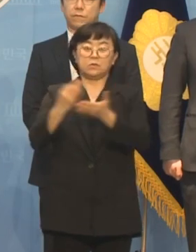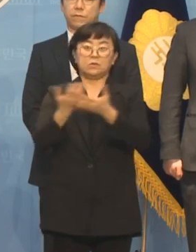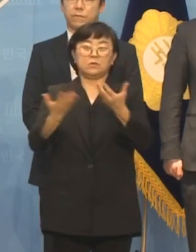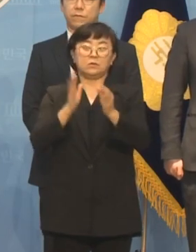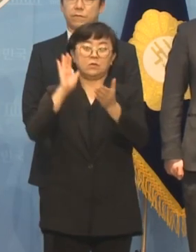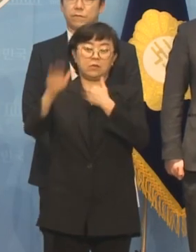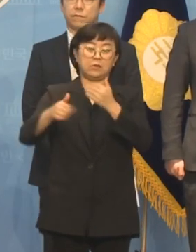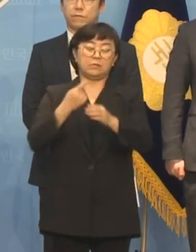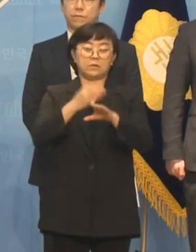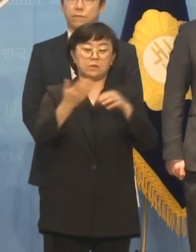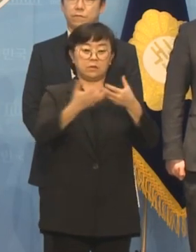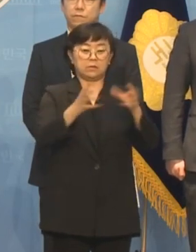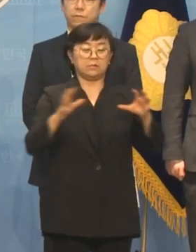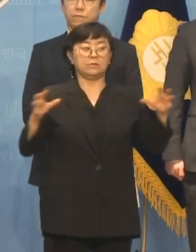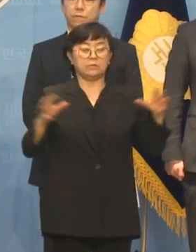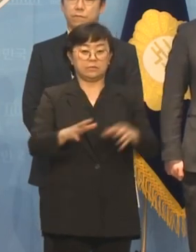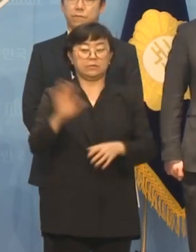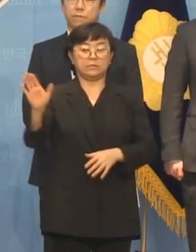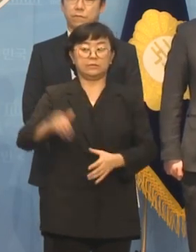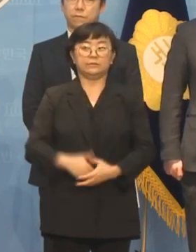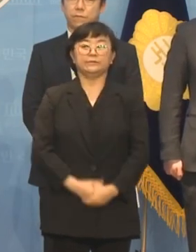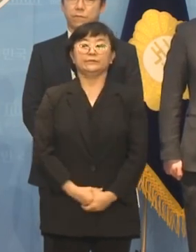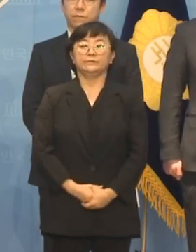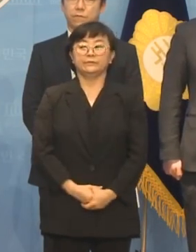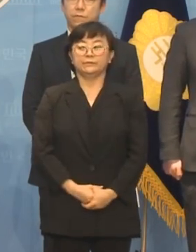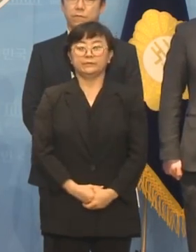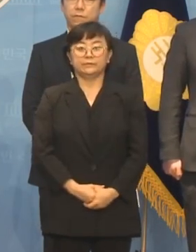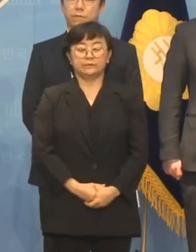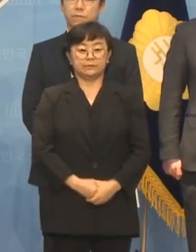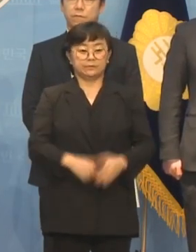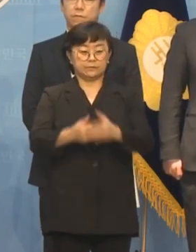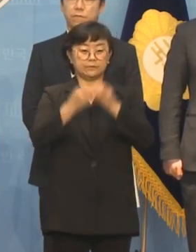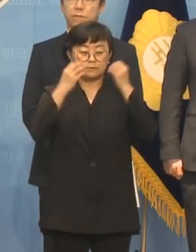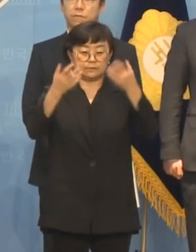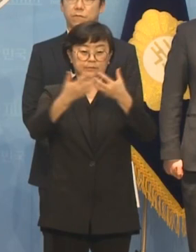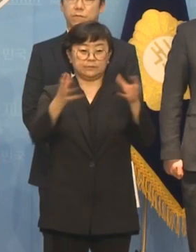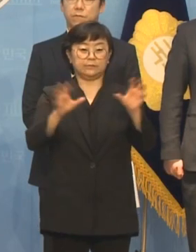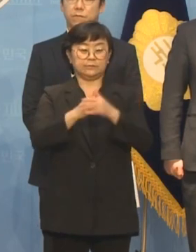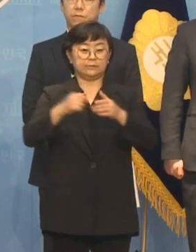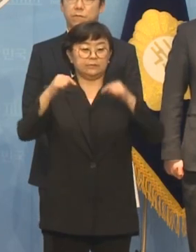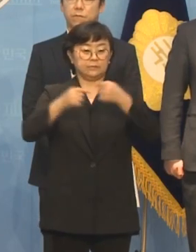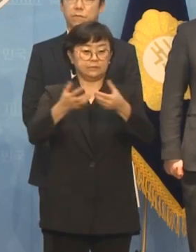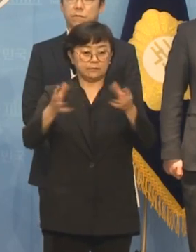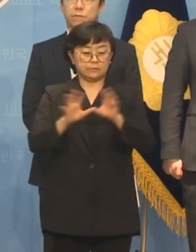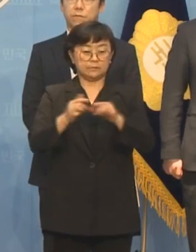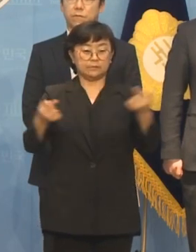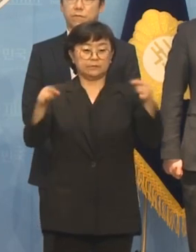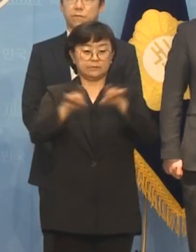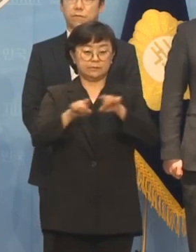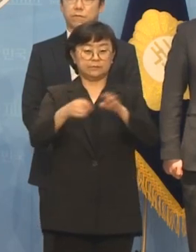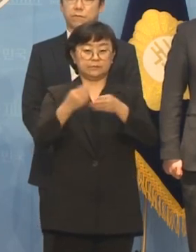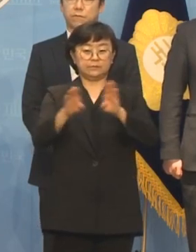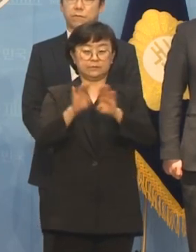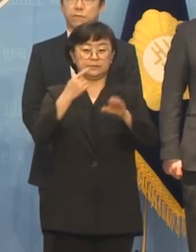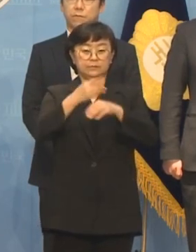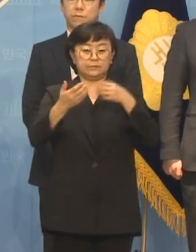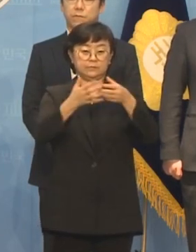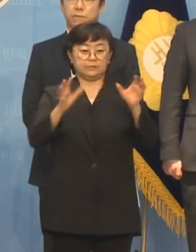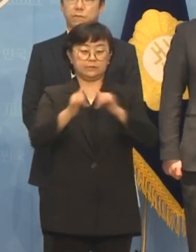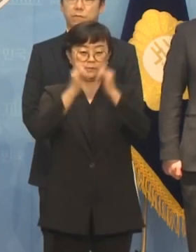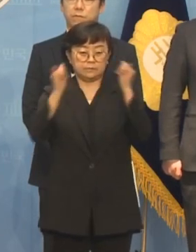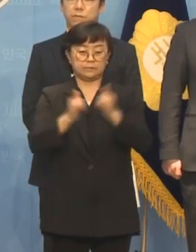이후 민주당과 합당하지 않을 것입니다. 개혁연합신당 추진협의체로서 함께하고 있는 열린민주당과